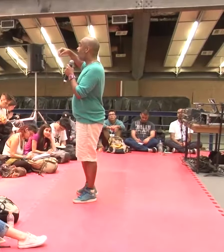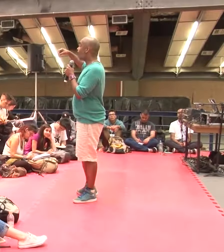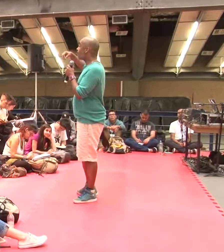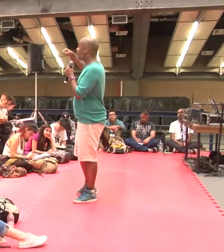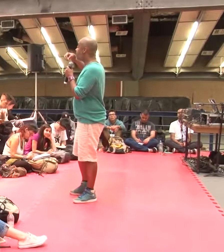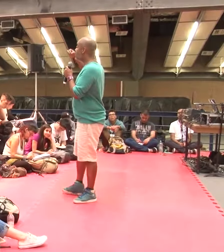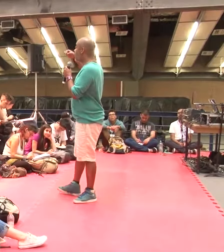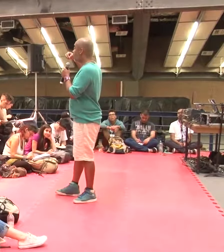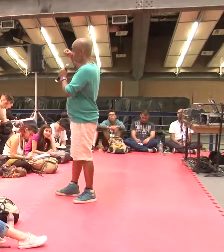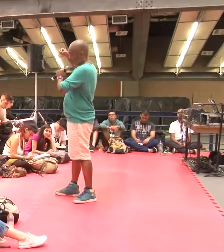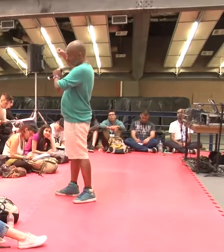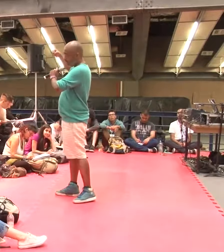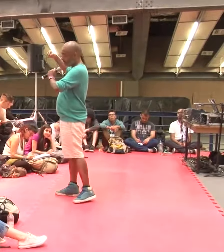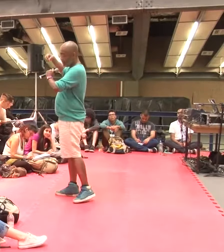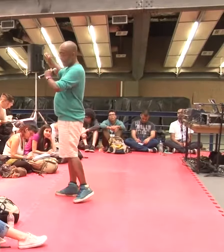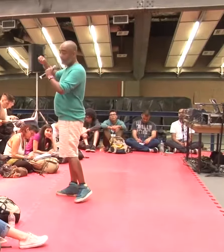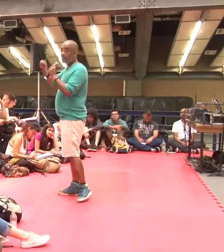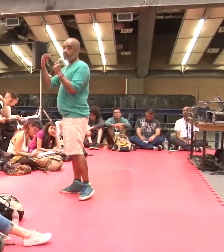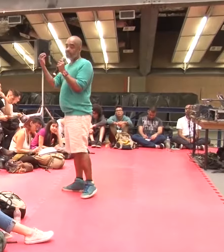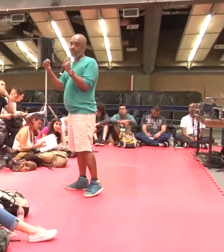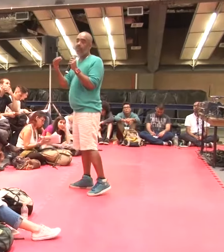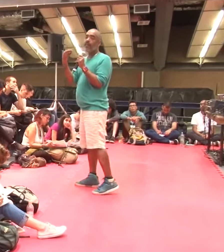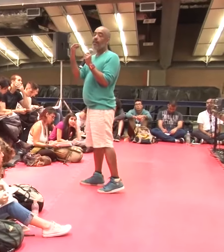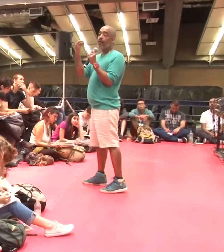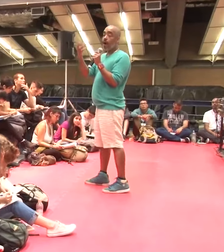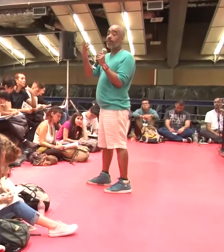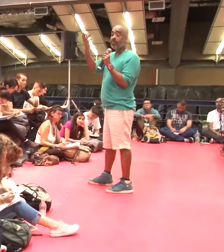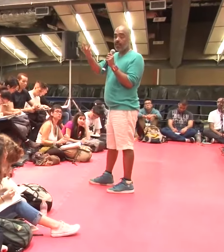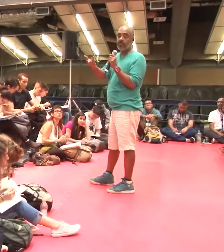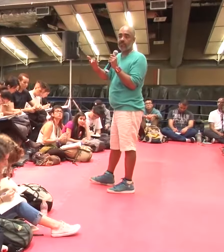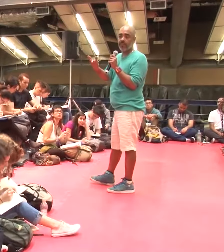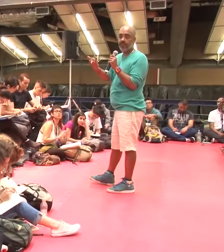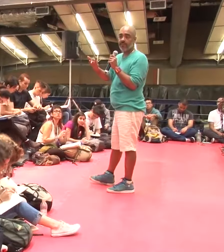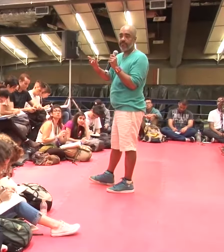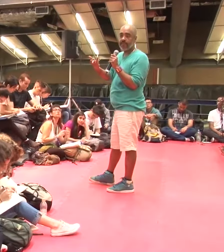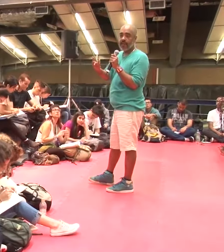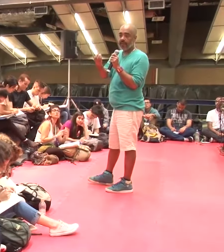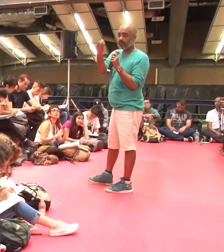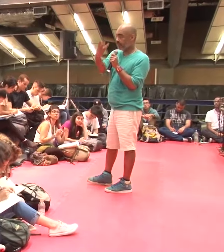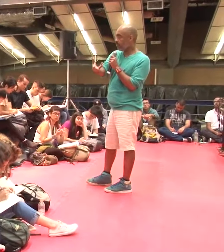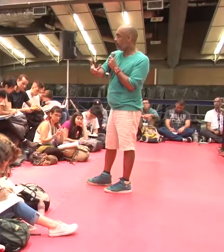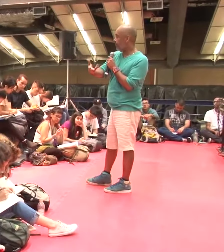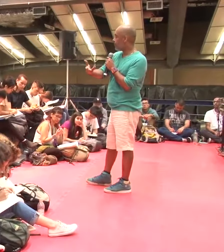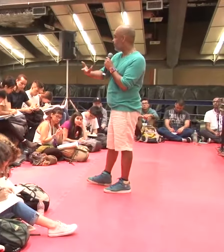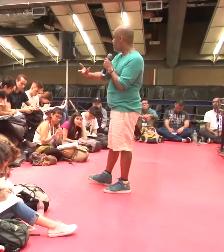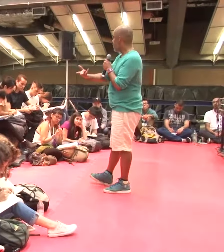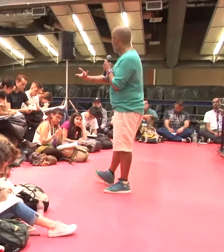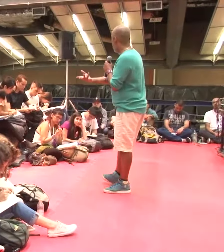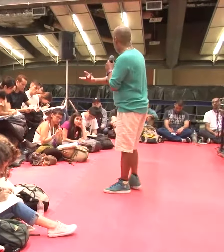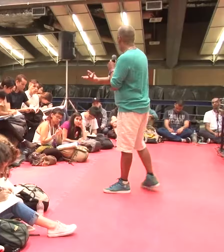da capacidade que ambas as obras têm de ser obras de denúncia. A situação dos